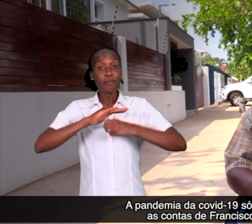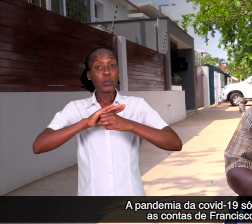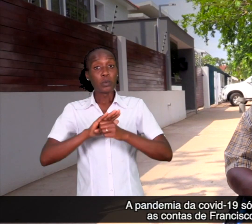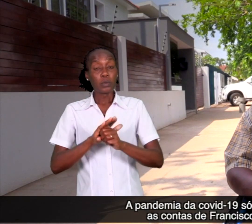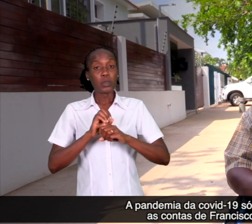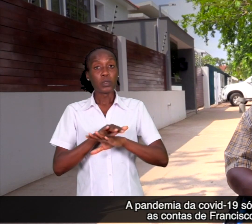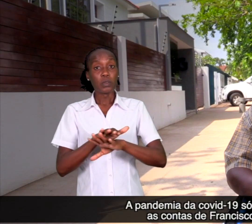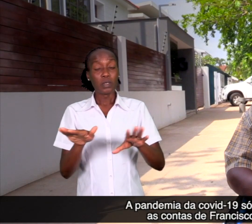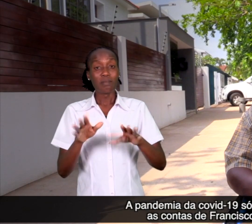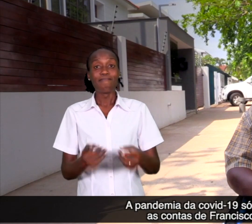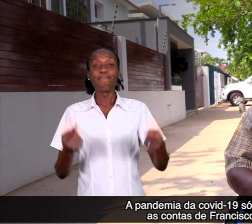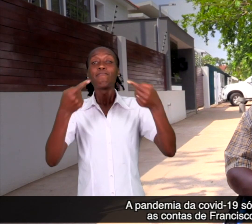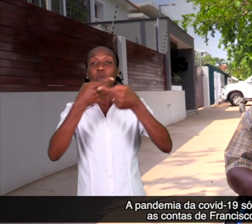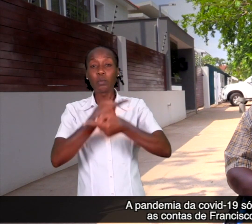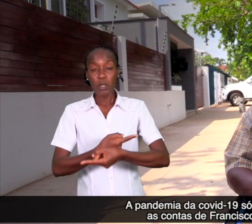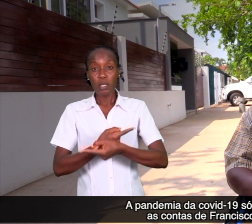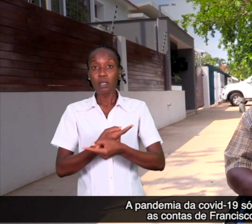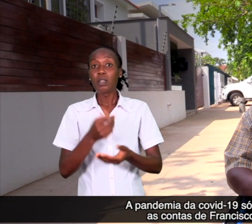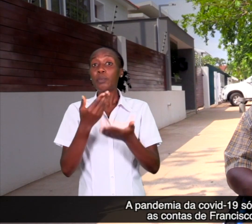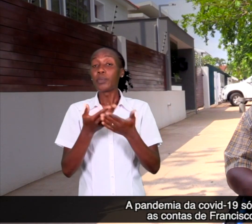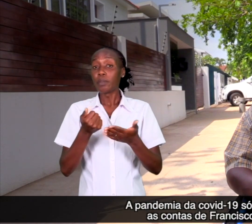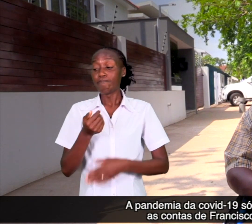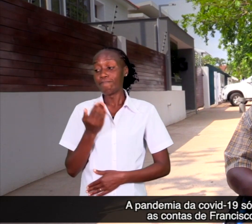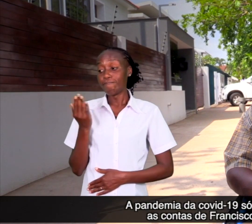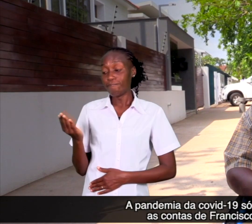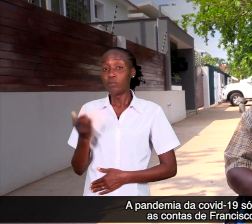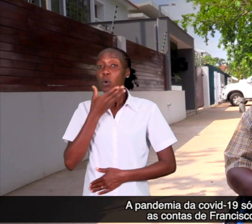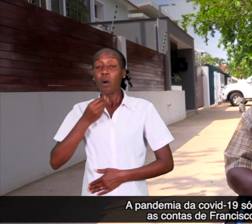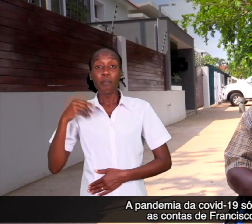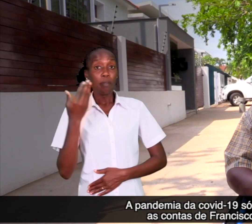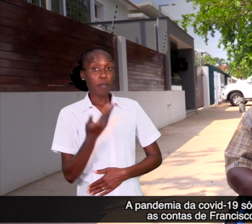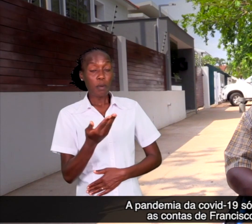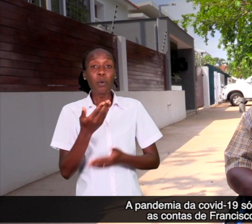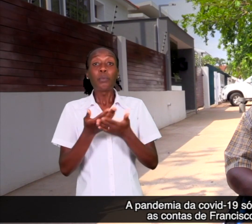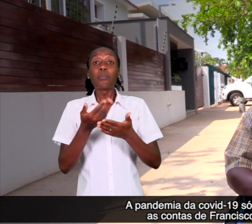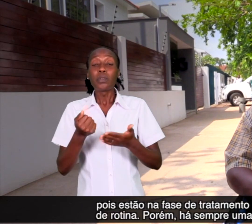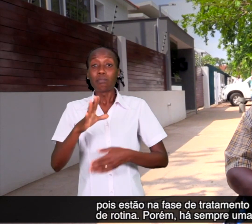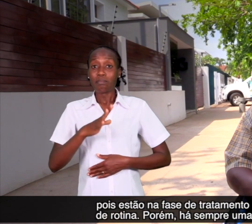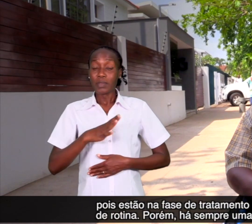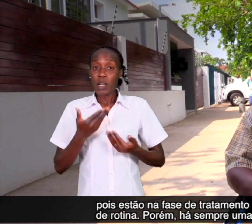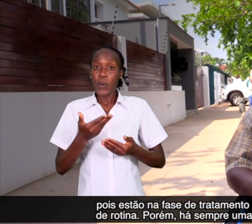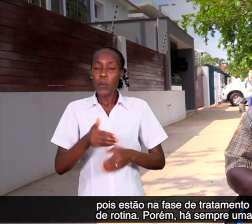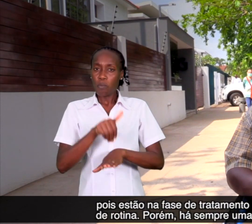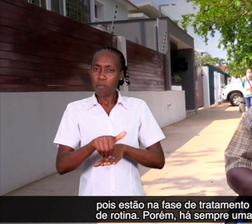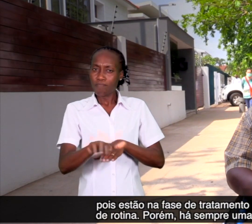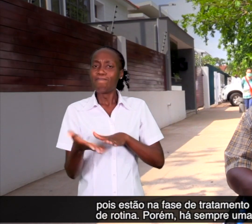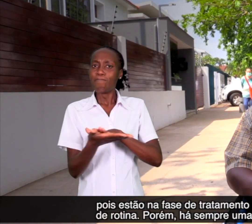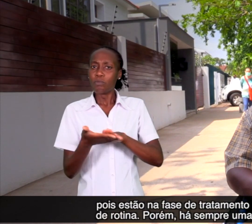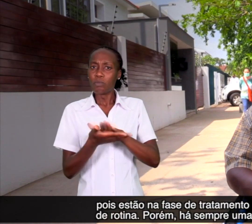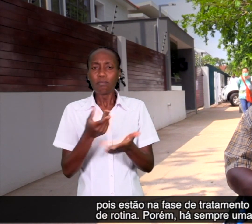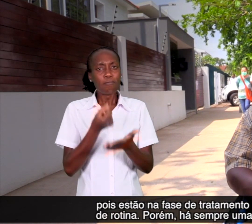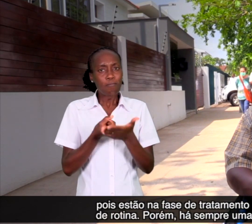A pandemia da Covid-19 só veio complicar as contas de Francisco e Manuel, pois estão na fase